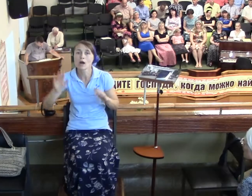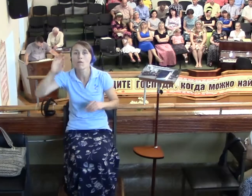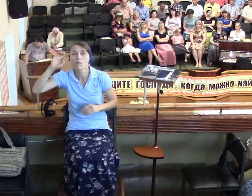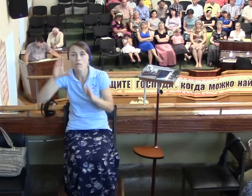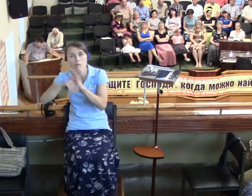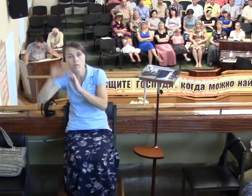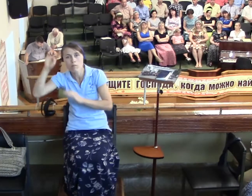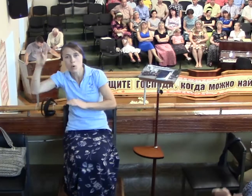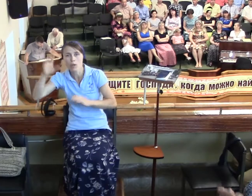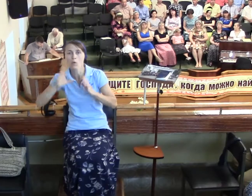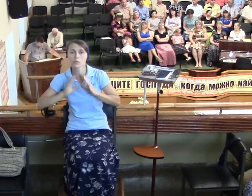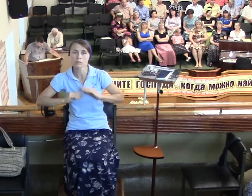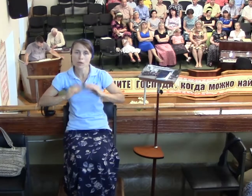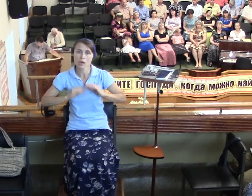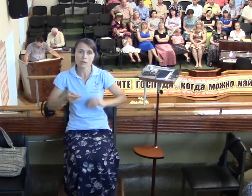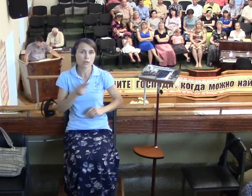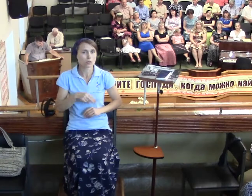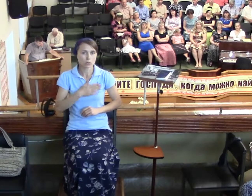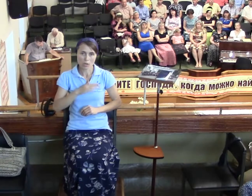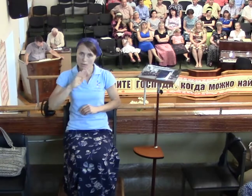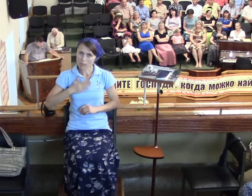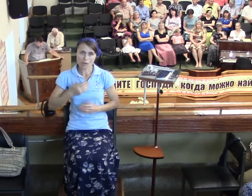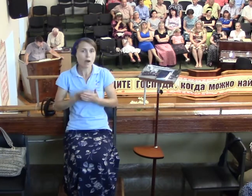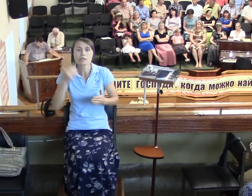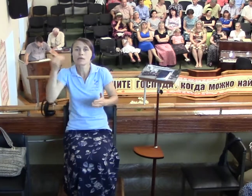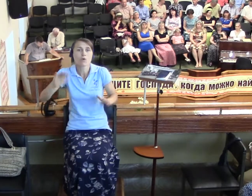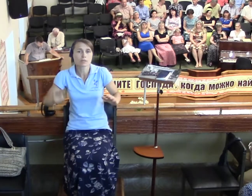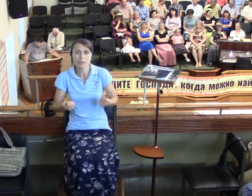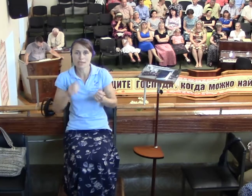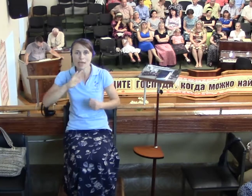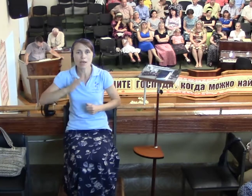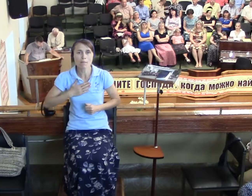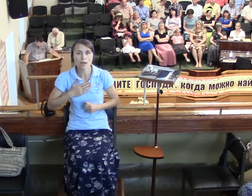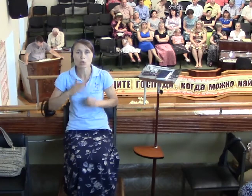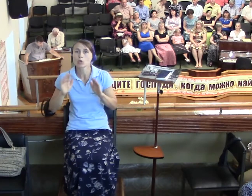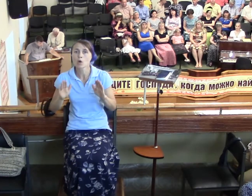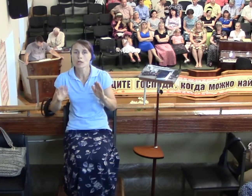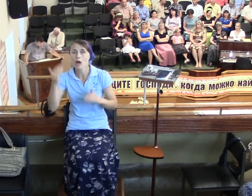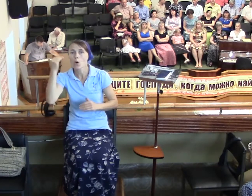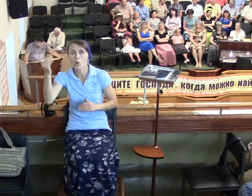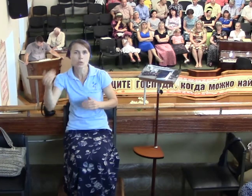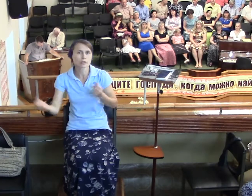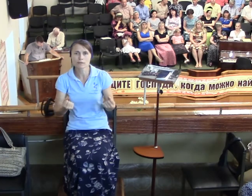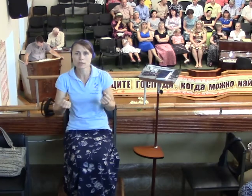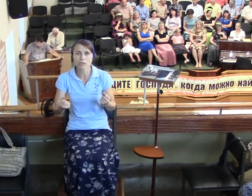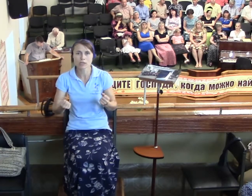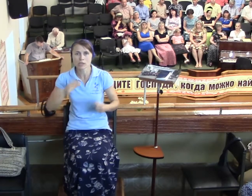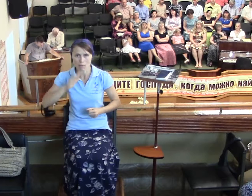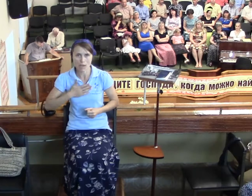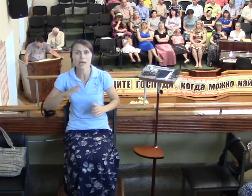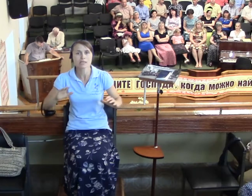Боге успокаивается душа моя. От Него спасение мое, только Он твердыня